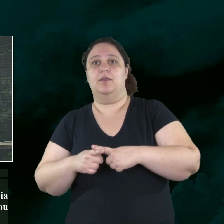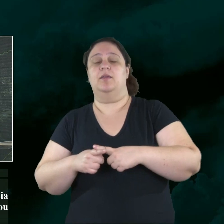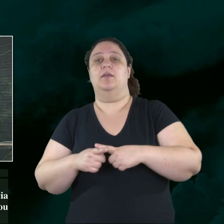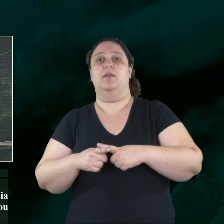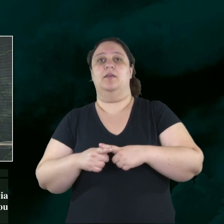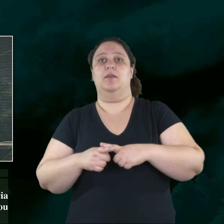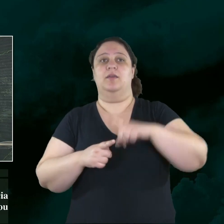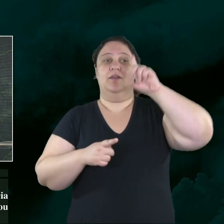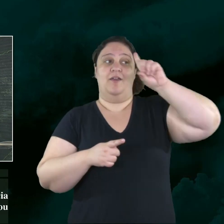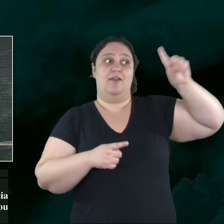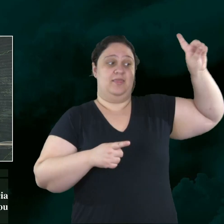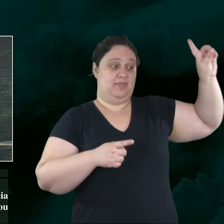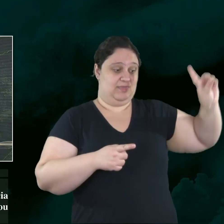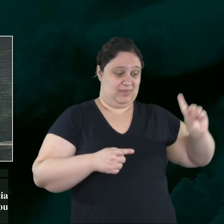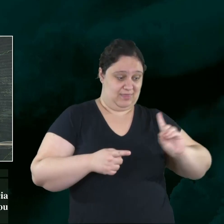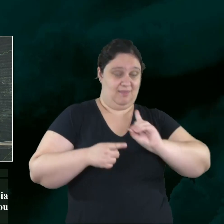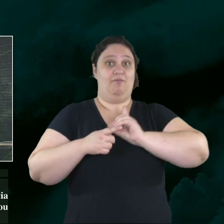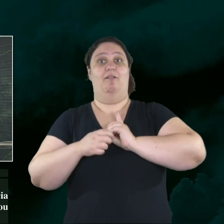homem, ele colocou